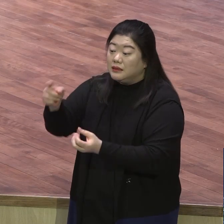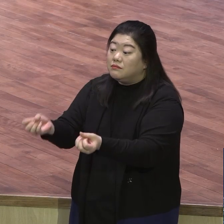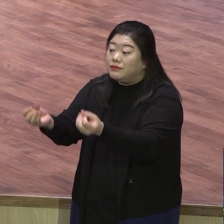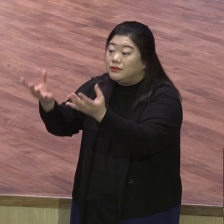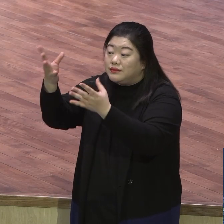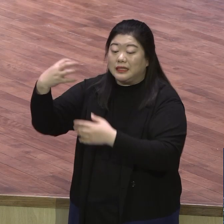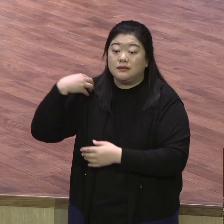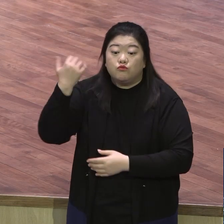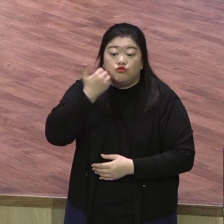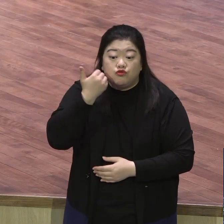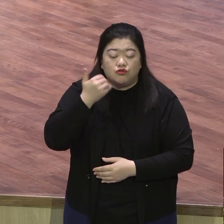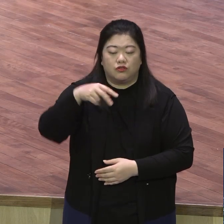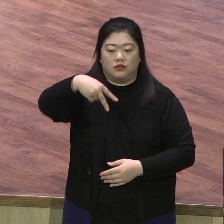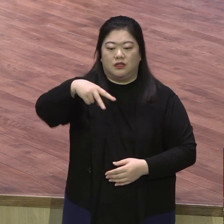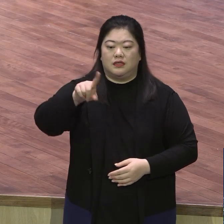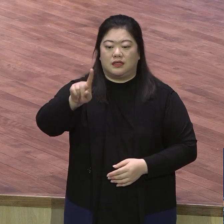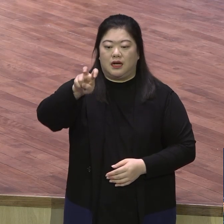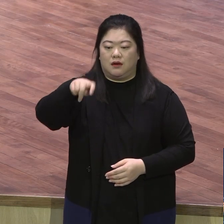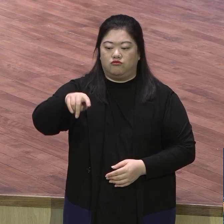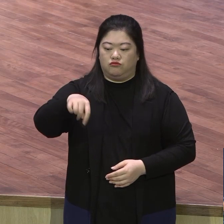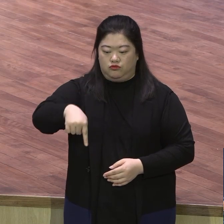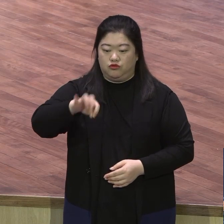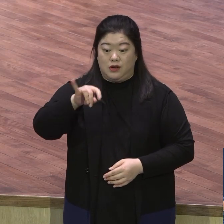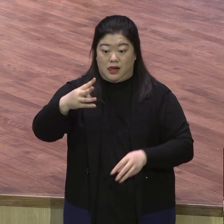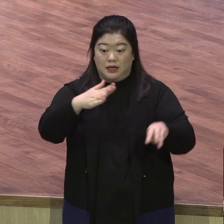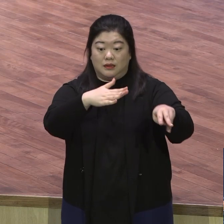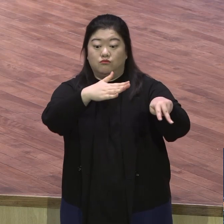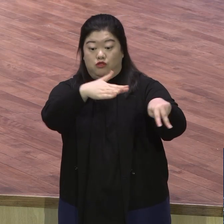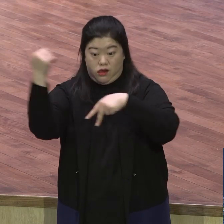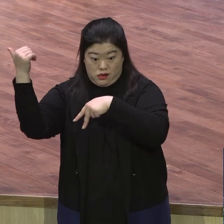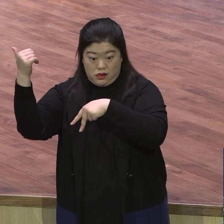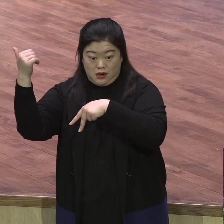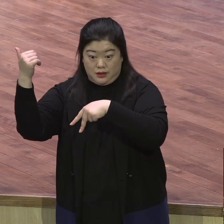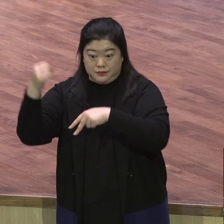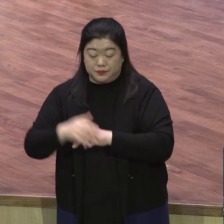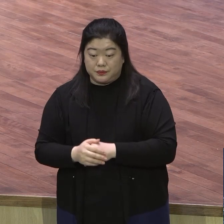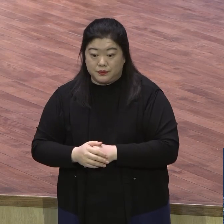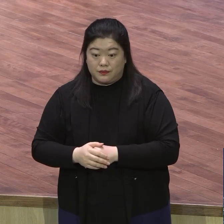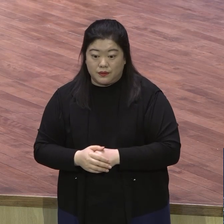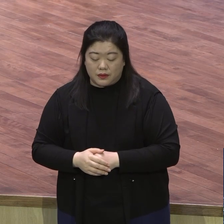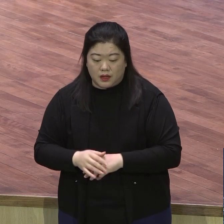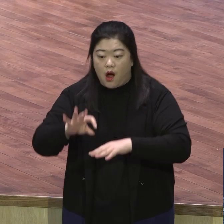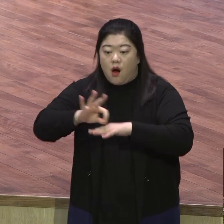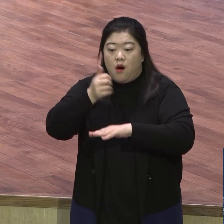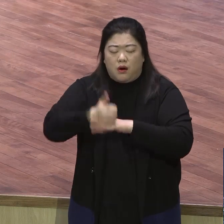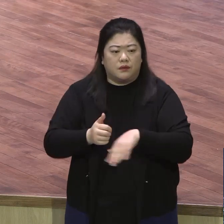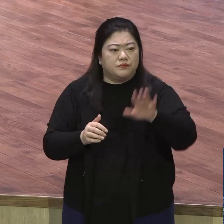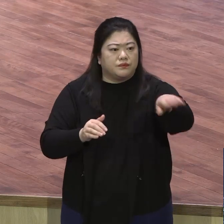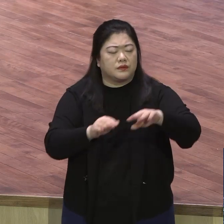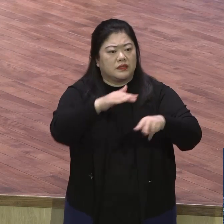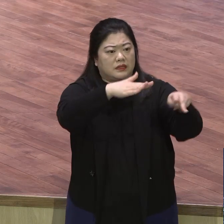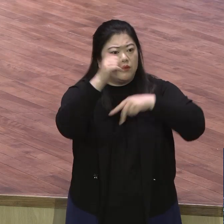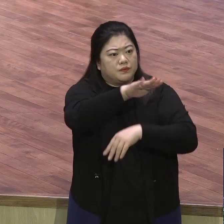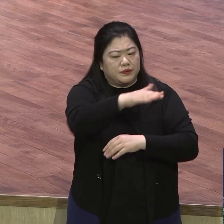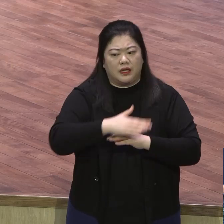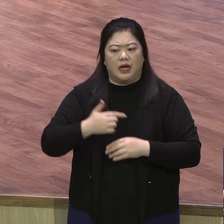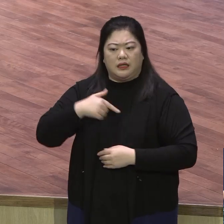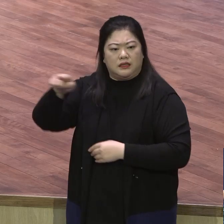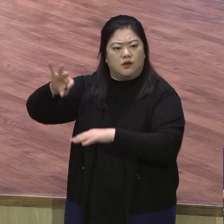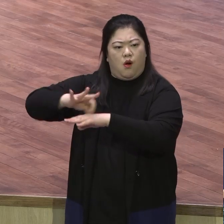이 사무엘이 사울왕에게 말했습니다. 내가 지금 블레셋과 대체하고 있는 그 현장에